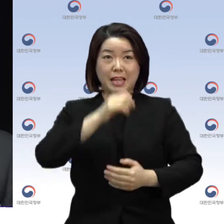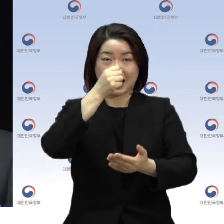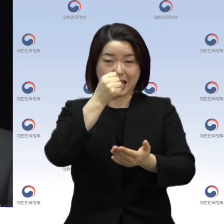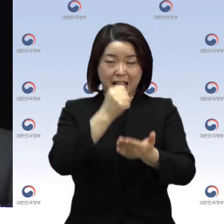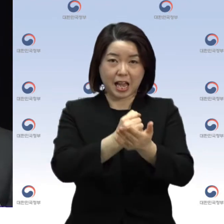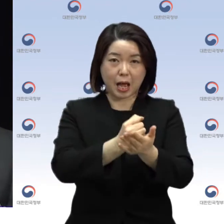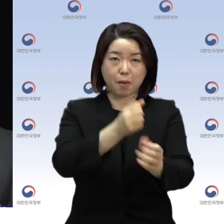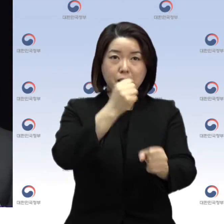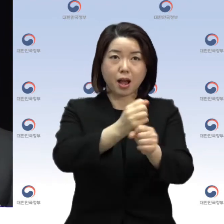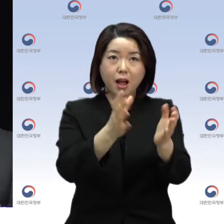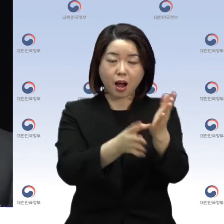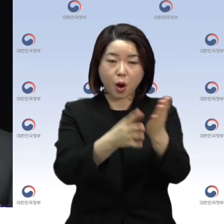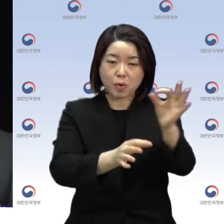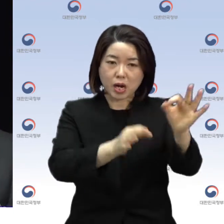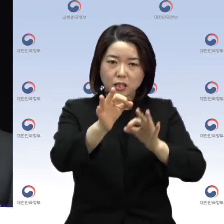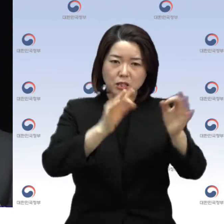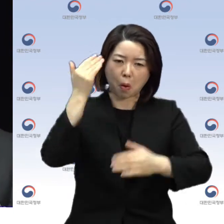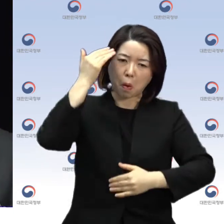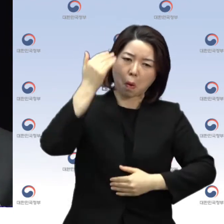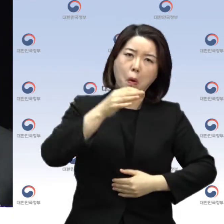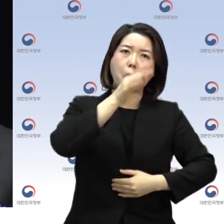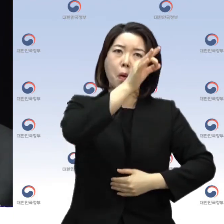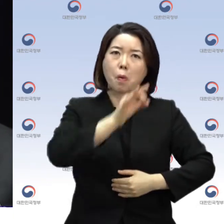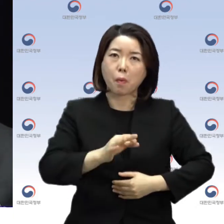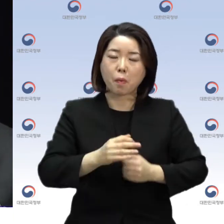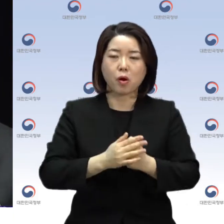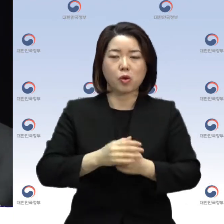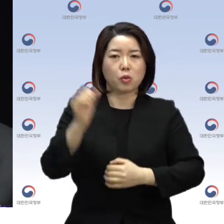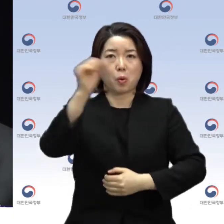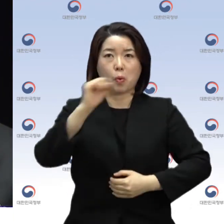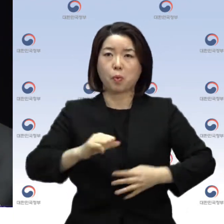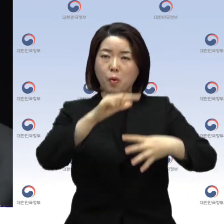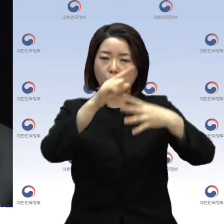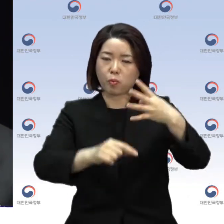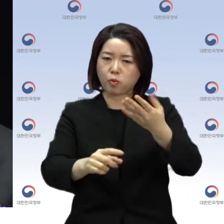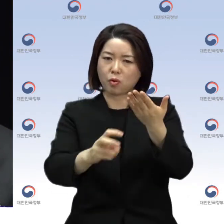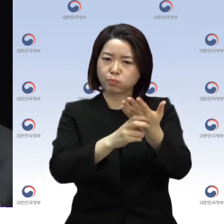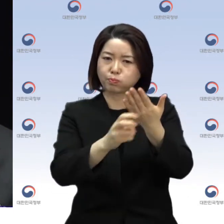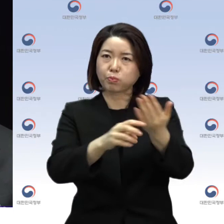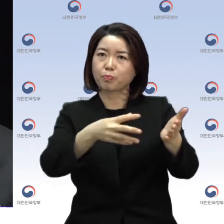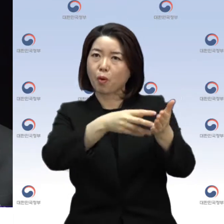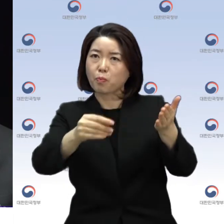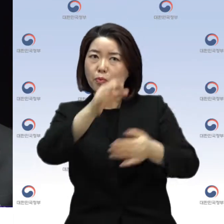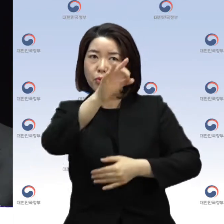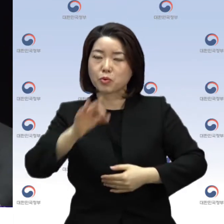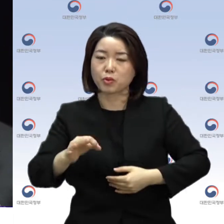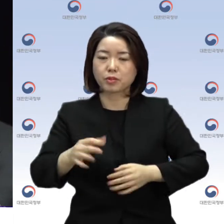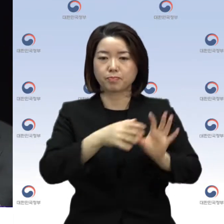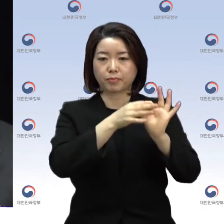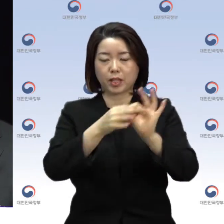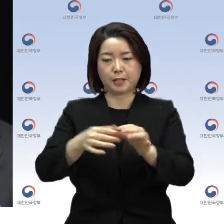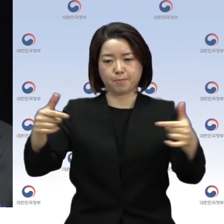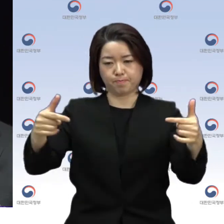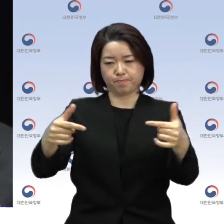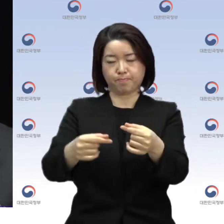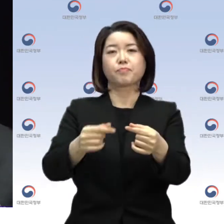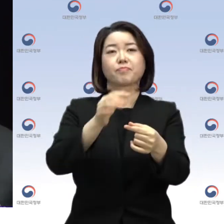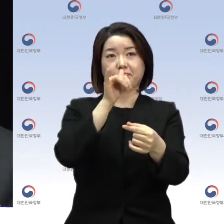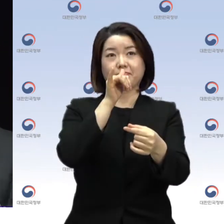합법 저작물 시장 침해율과 소프트웨어 불법 복제율은 지속적으로 감소하고